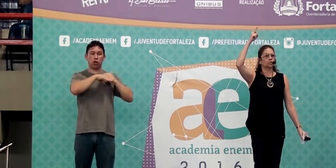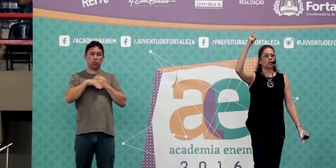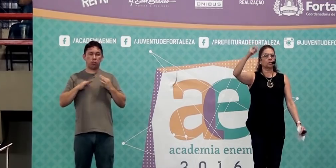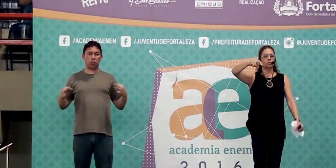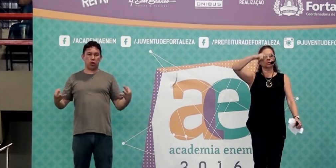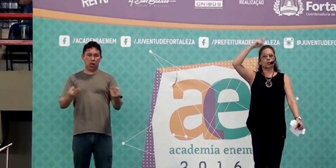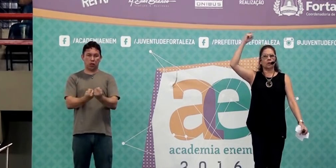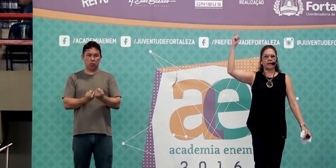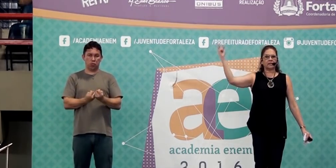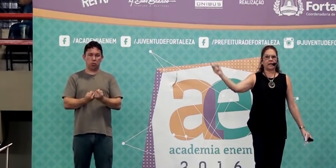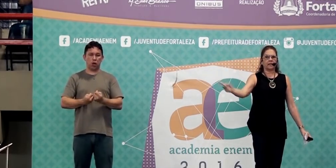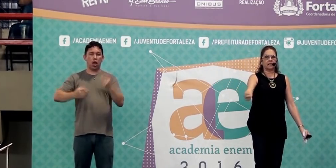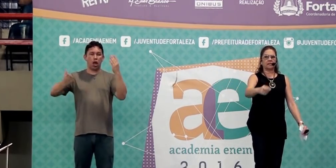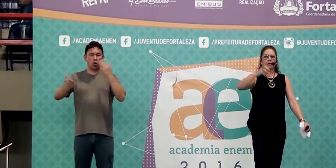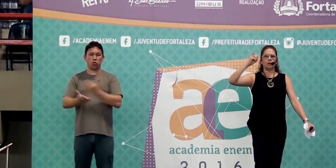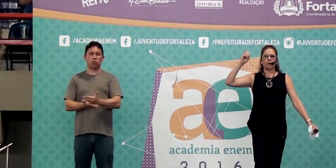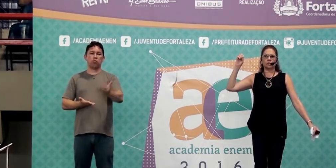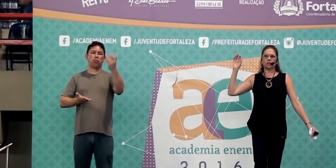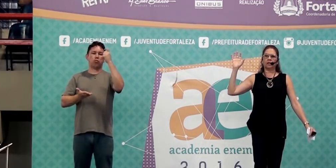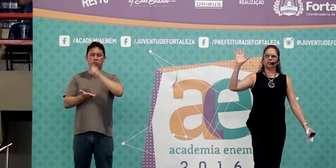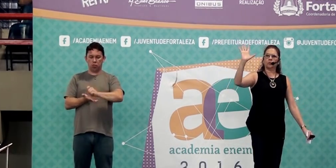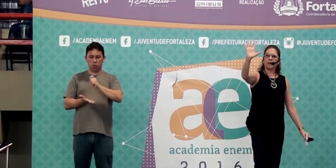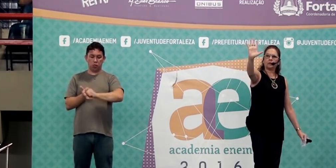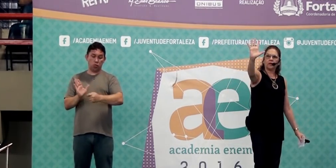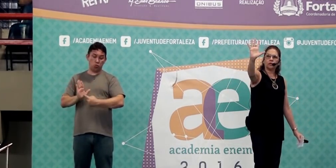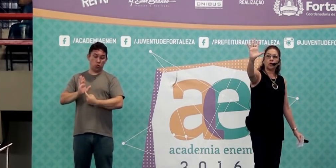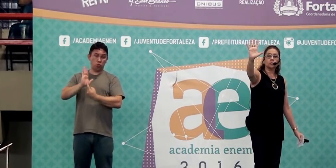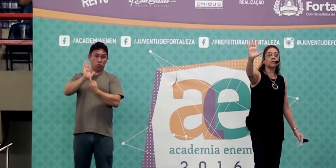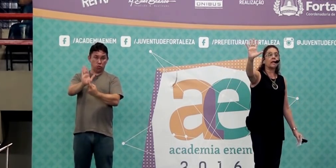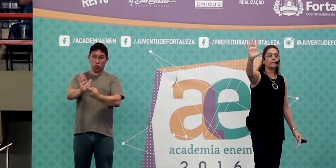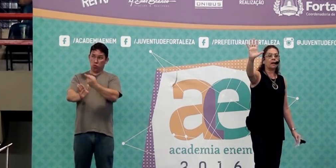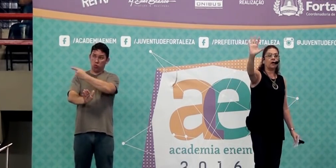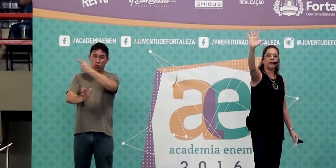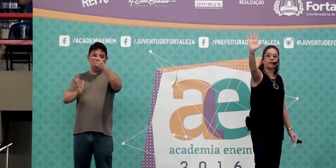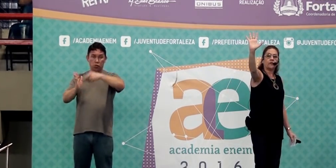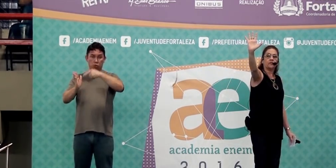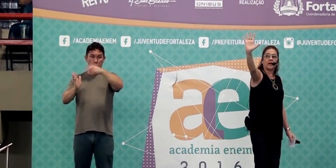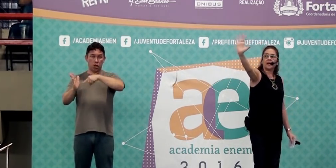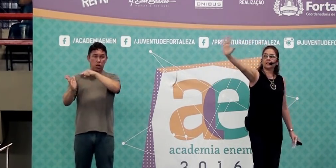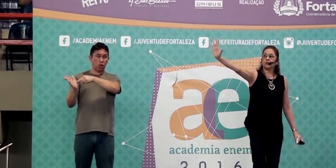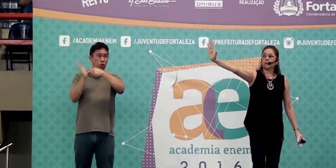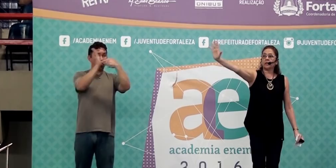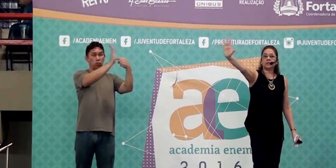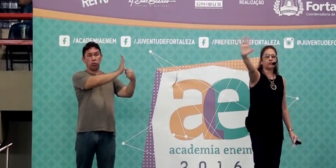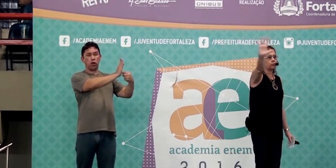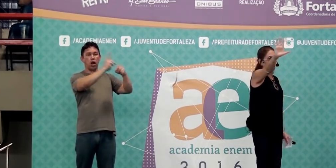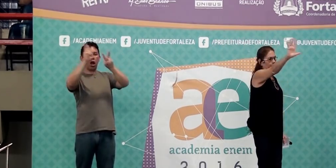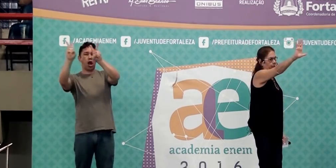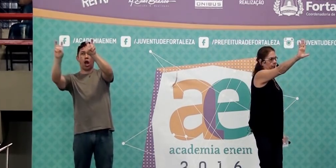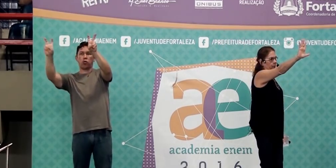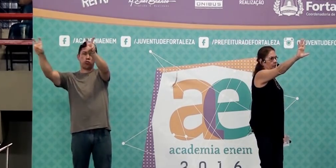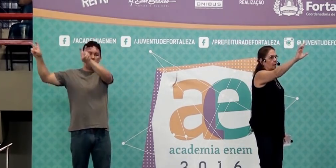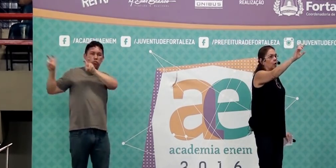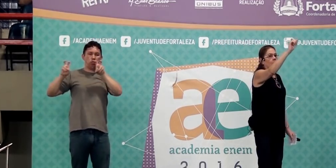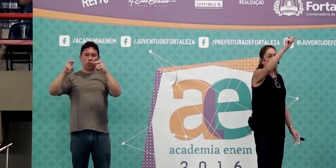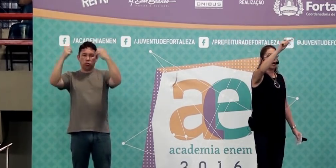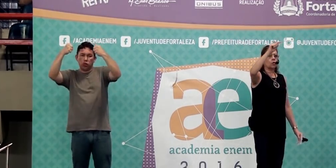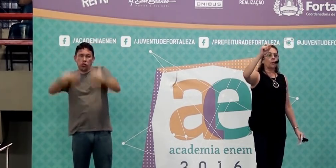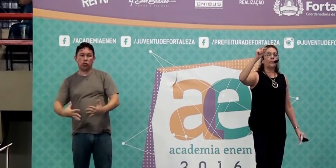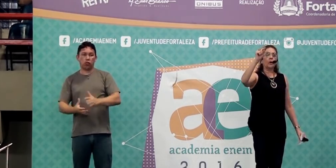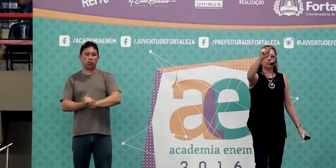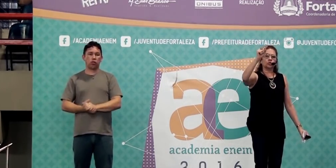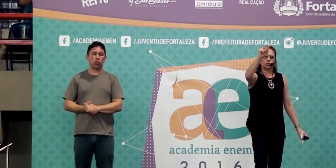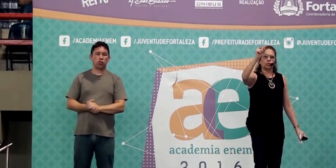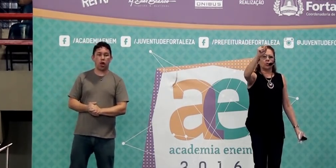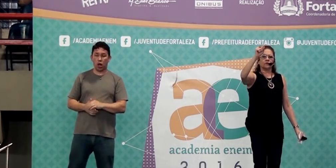mundo. Todo mundo começa a redação mostrando para o leitor o tema. Olha, eu vou falar sobre isso.